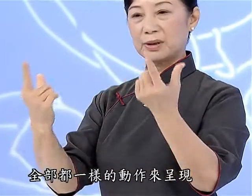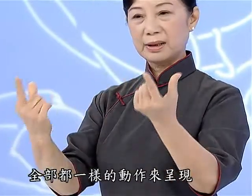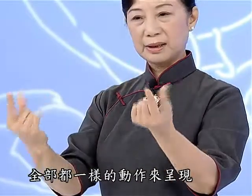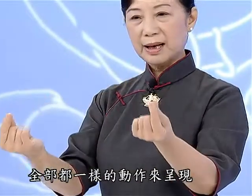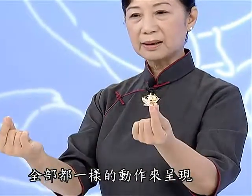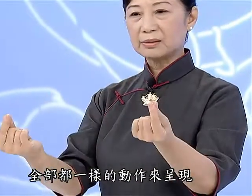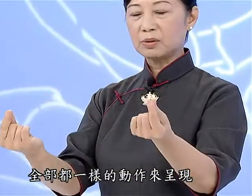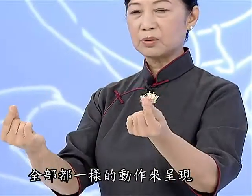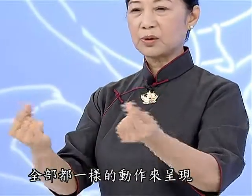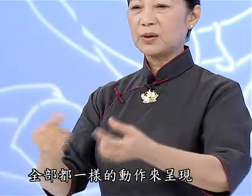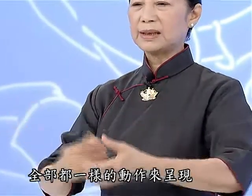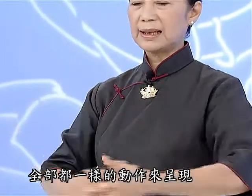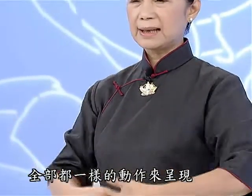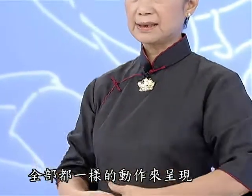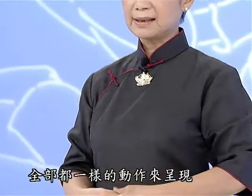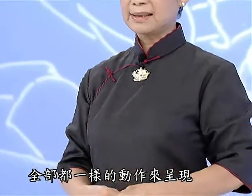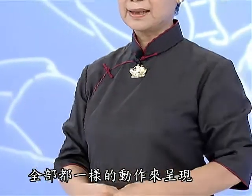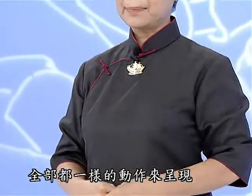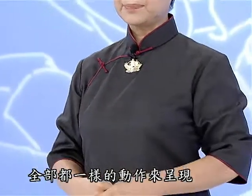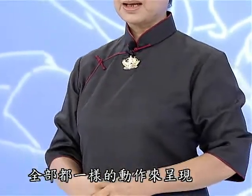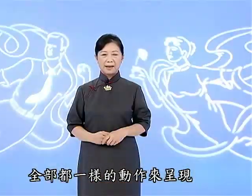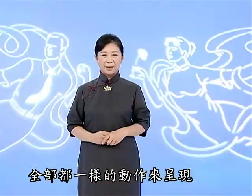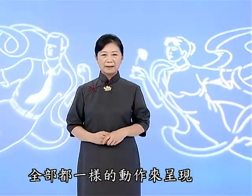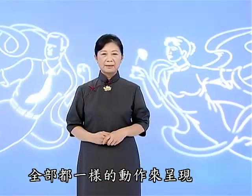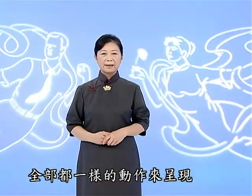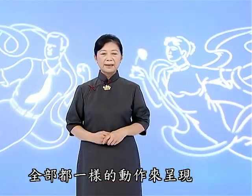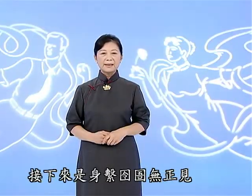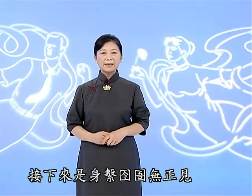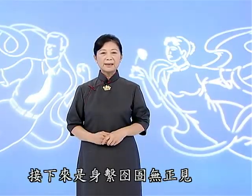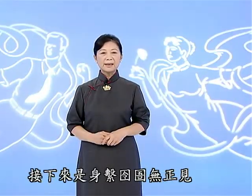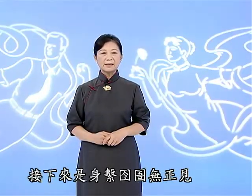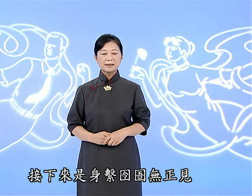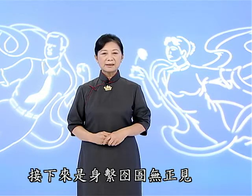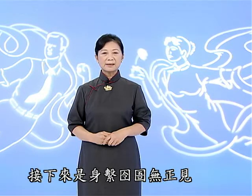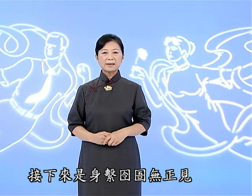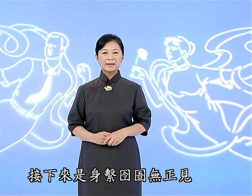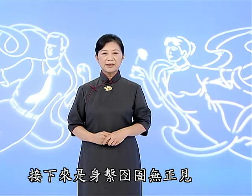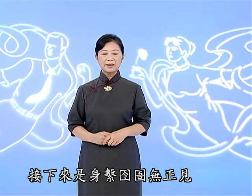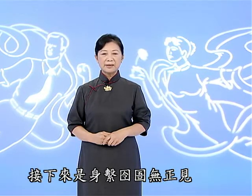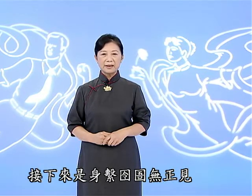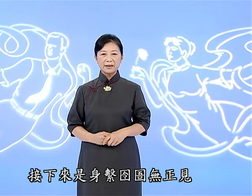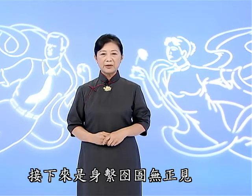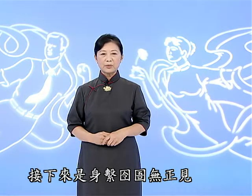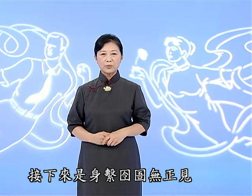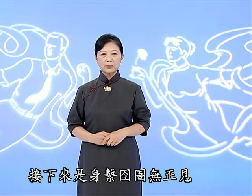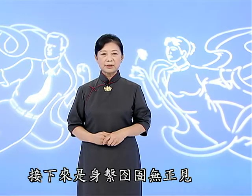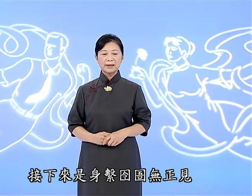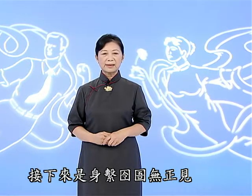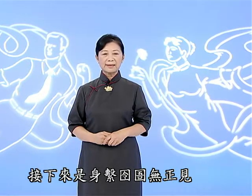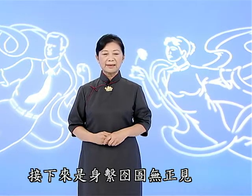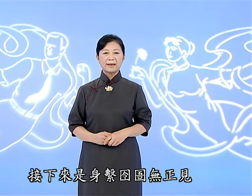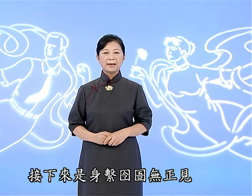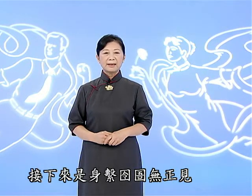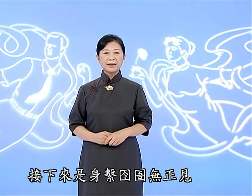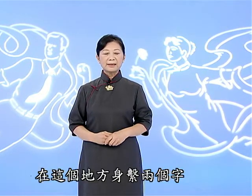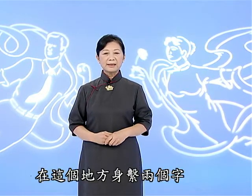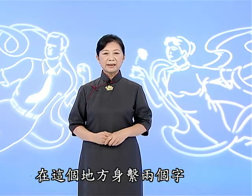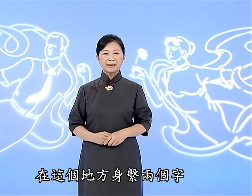一样的动作来呈现。好，接下来是身系灵语无正见。那在这个地